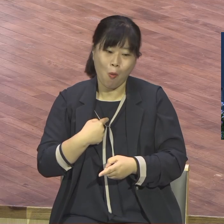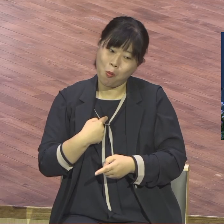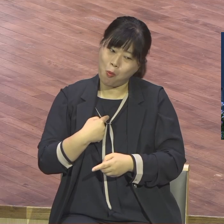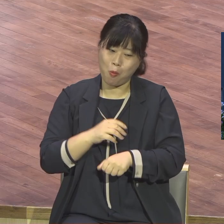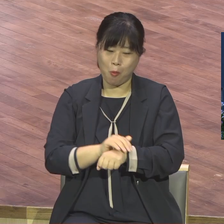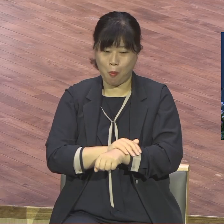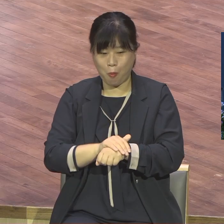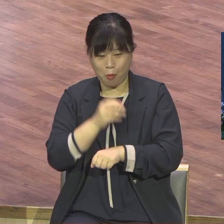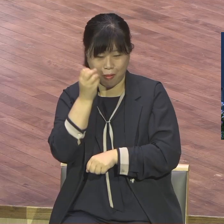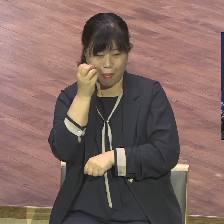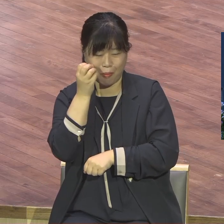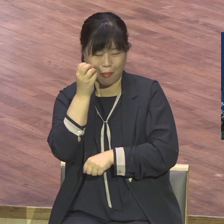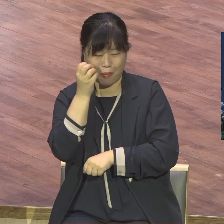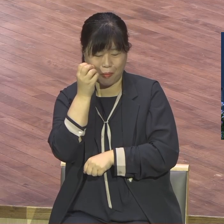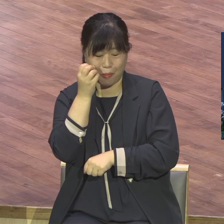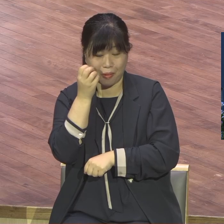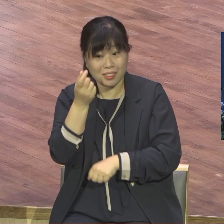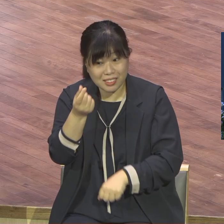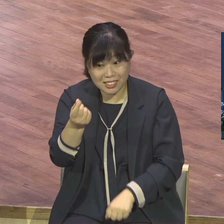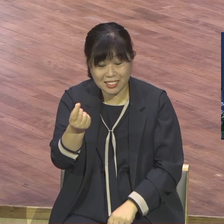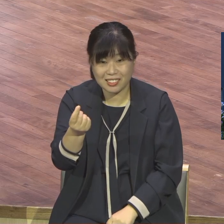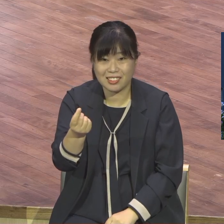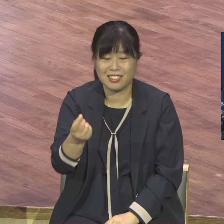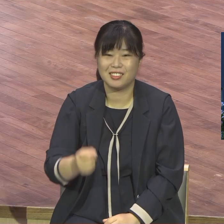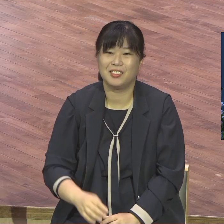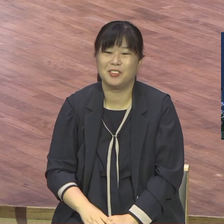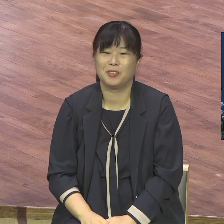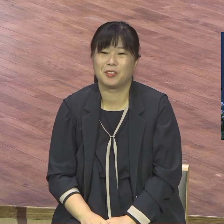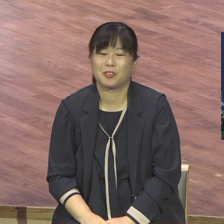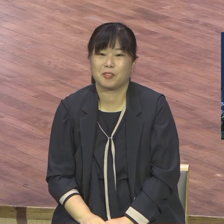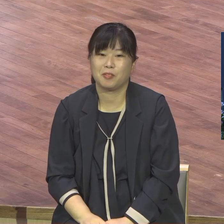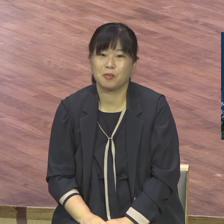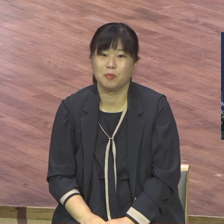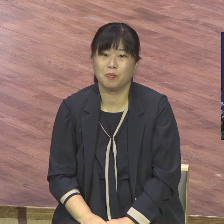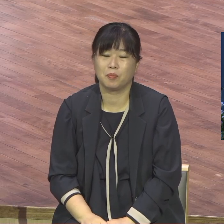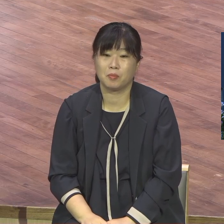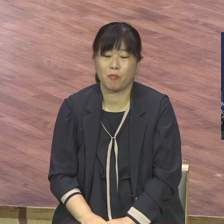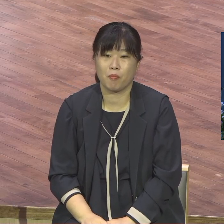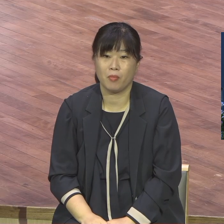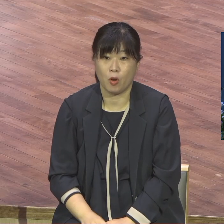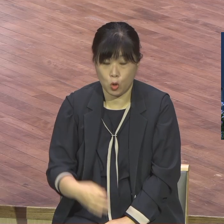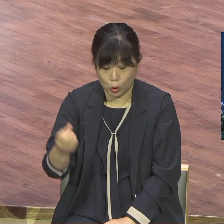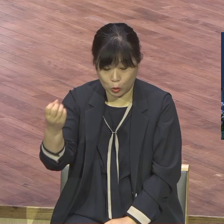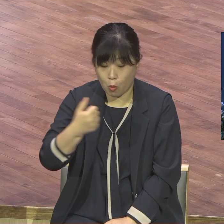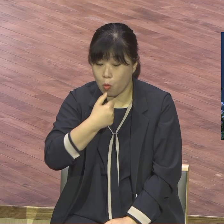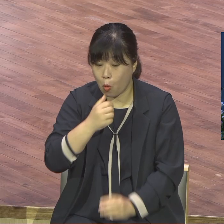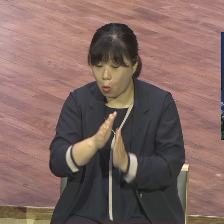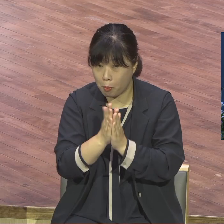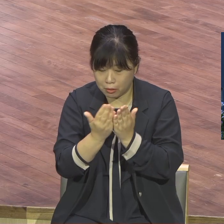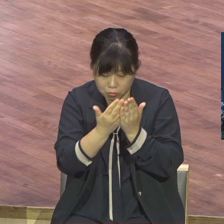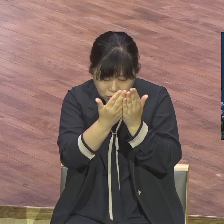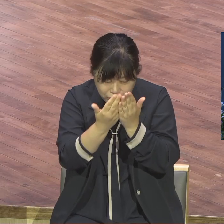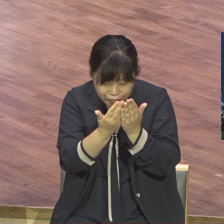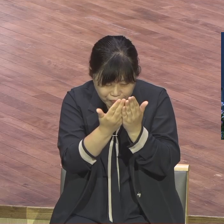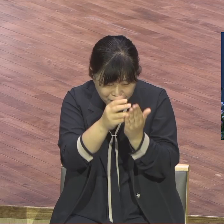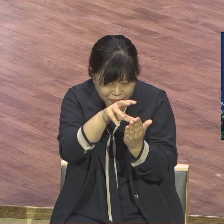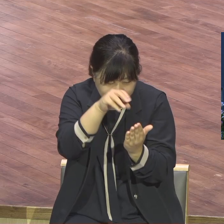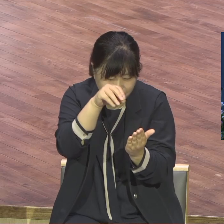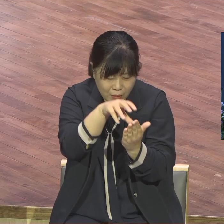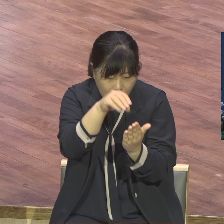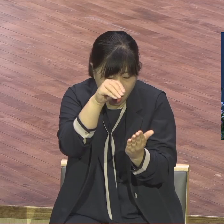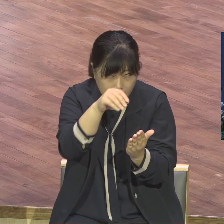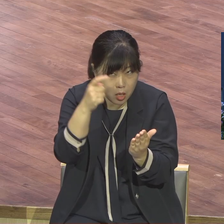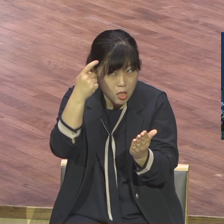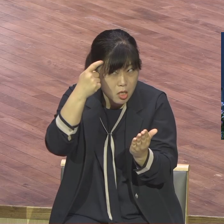새롭도다. 그래서 새로운 맛을 느끼게 돼요. 그리고 영적인 큰 이 동기부여를